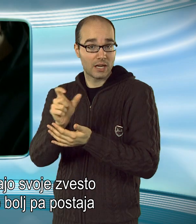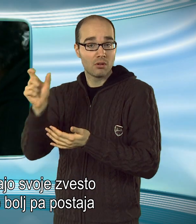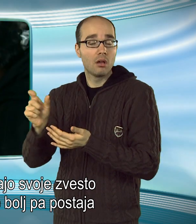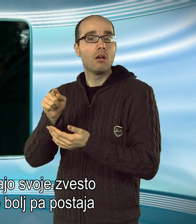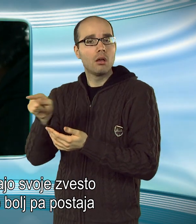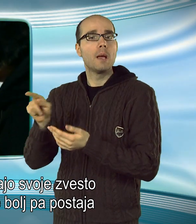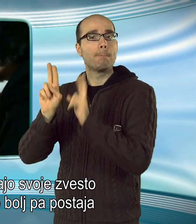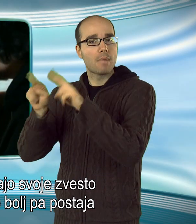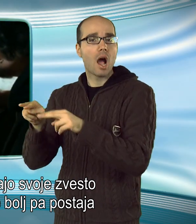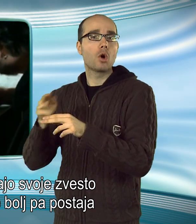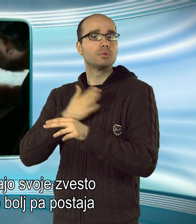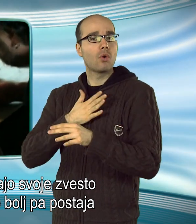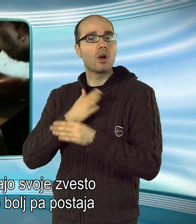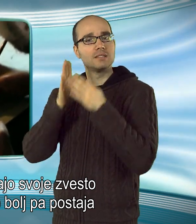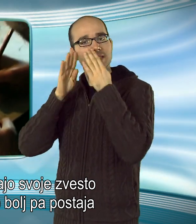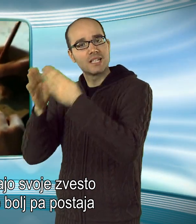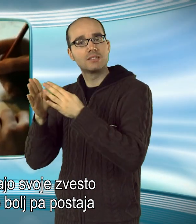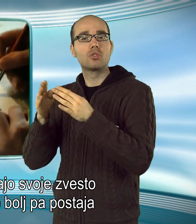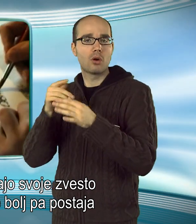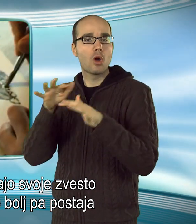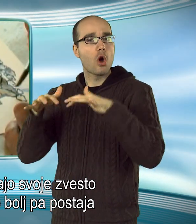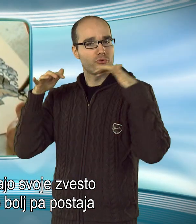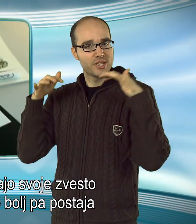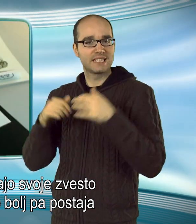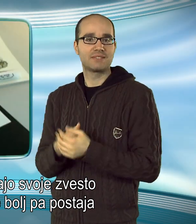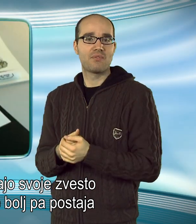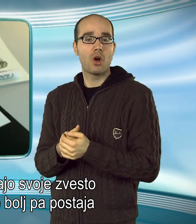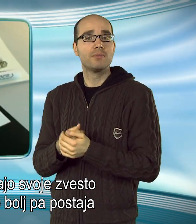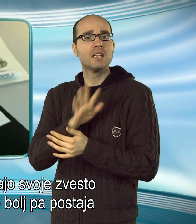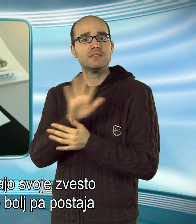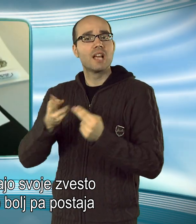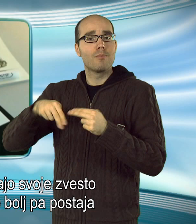vse bolj pa postaja slovenski avtorski strip prepoznaven tudi v tujini.